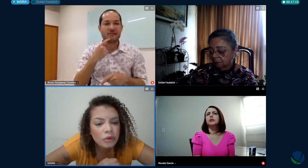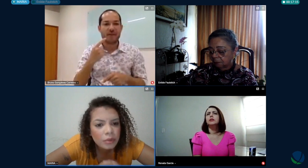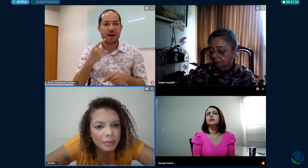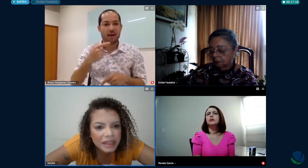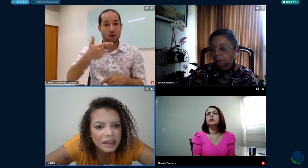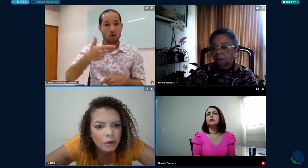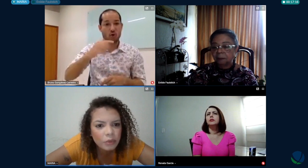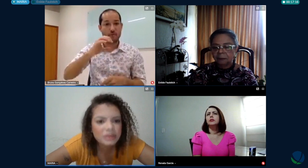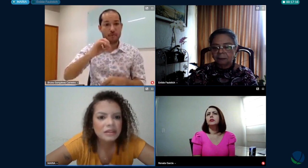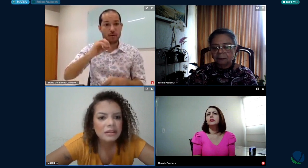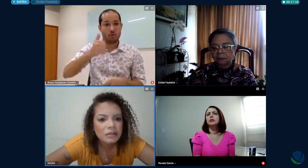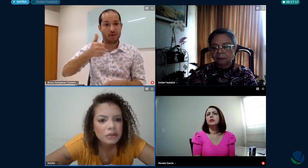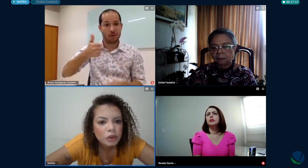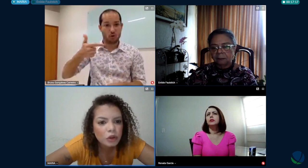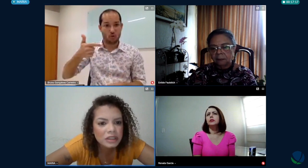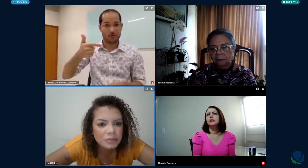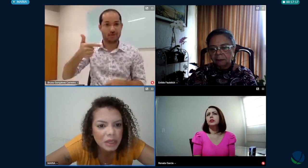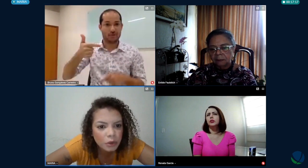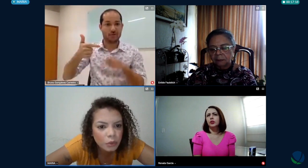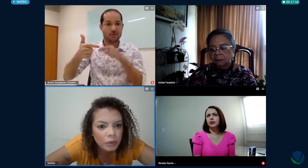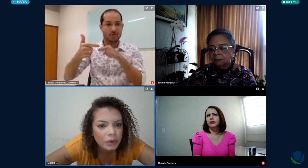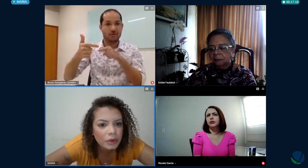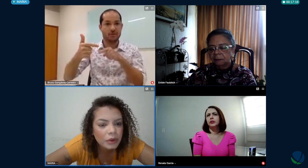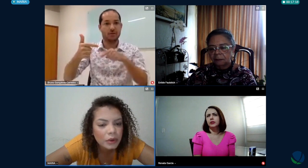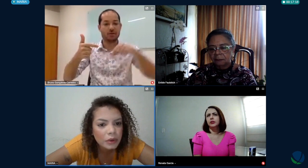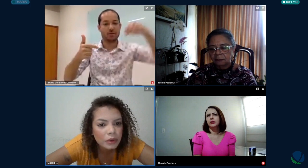Ano, perdão,